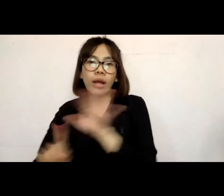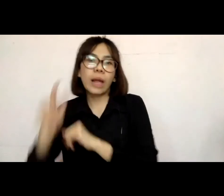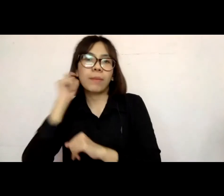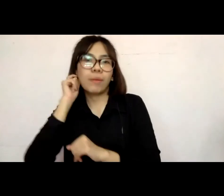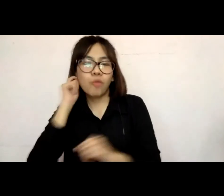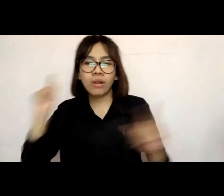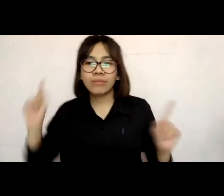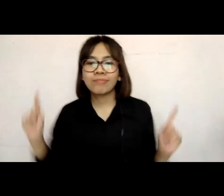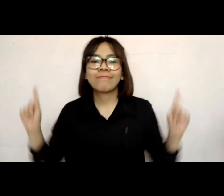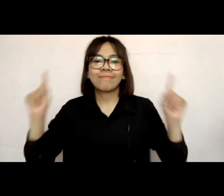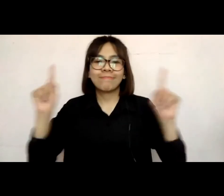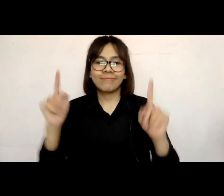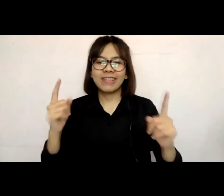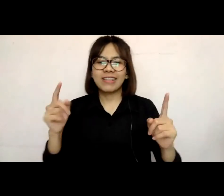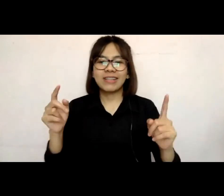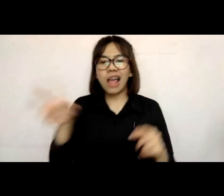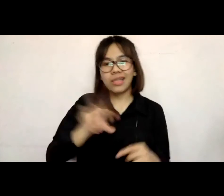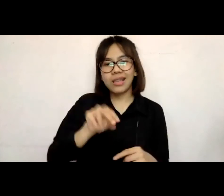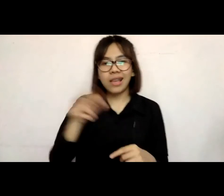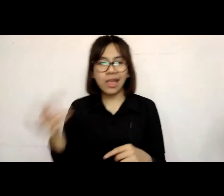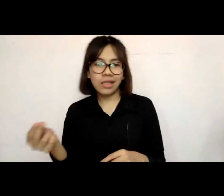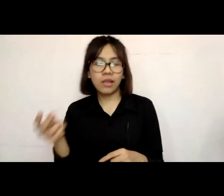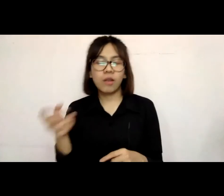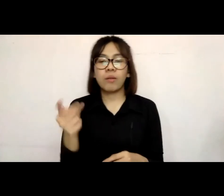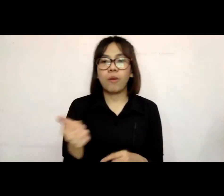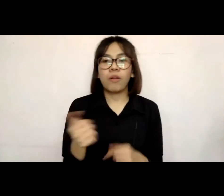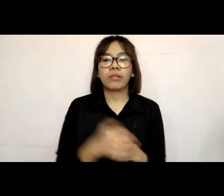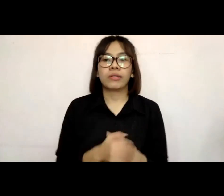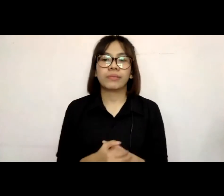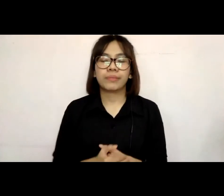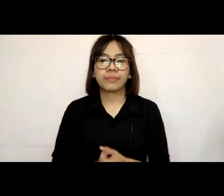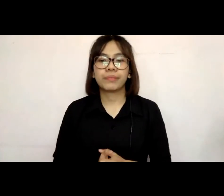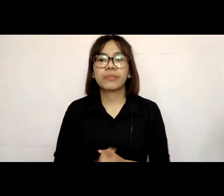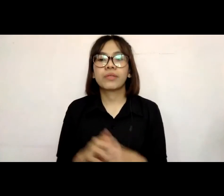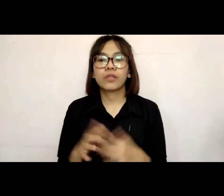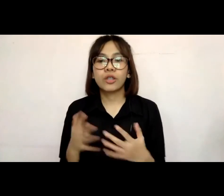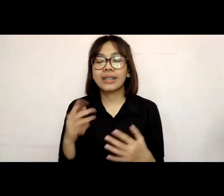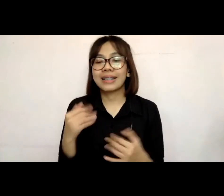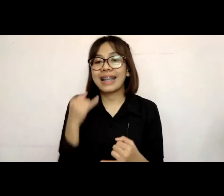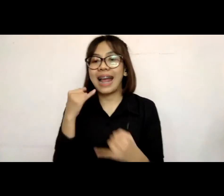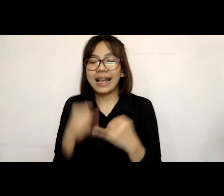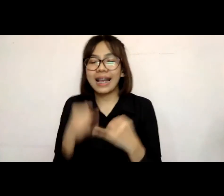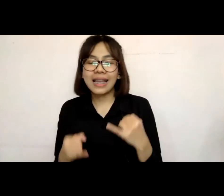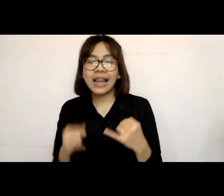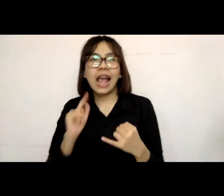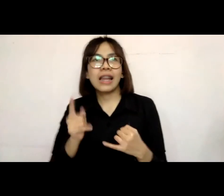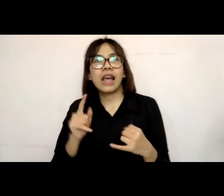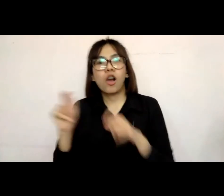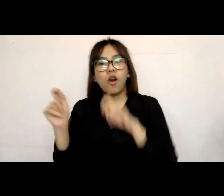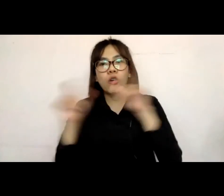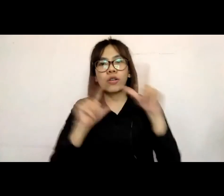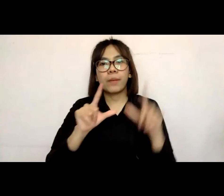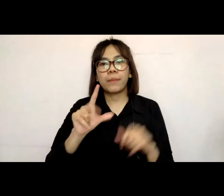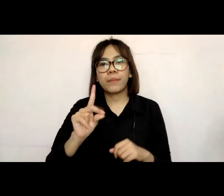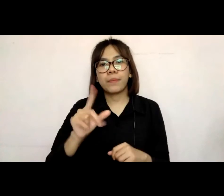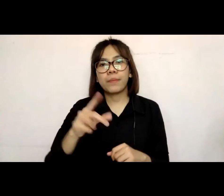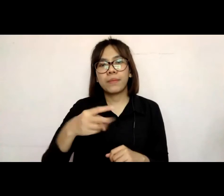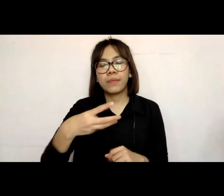Pak? Oh iya, terima kasih Kang Bayu dan kawan-kawan